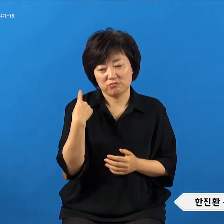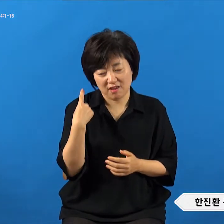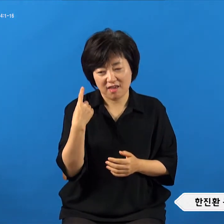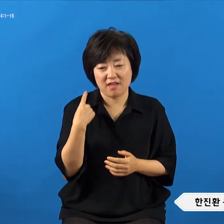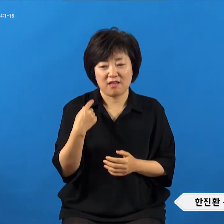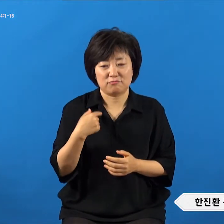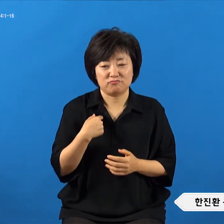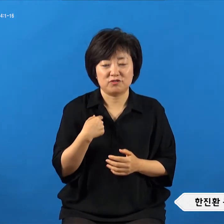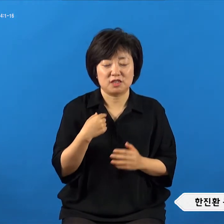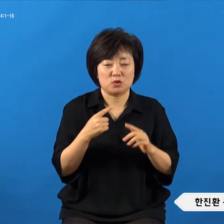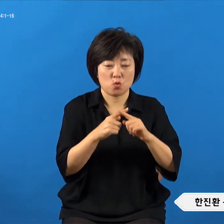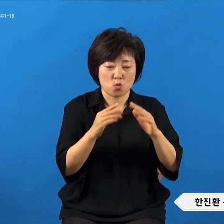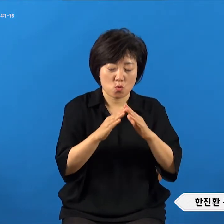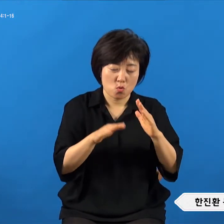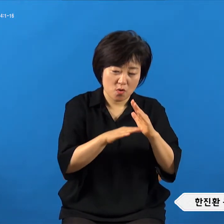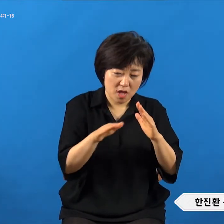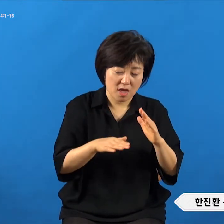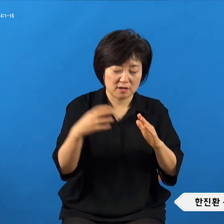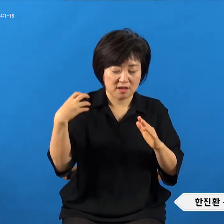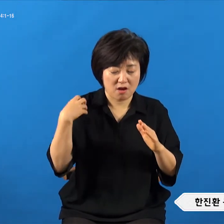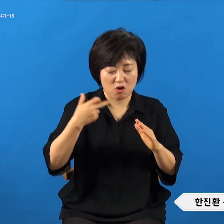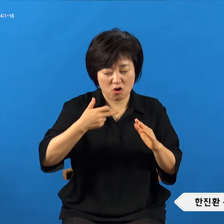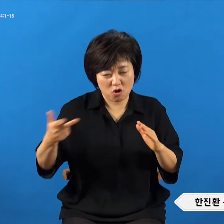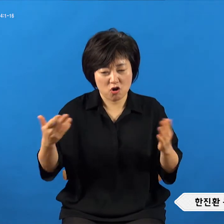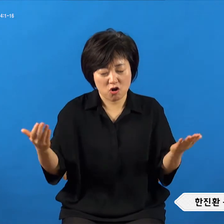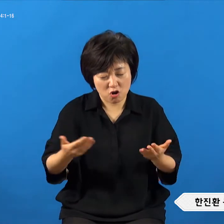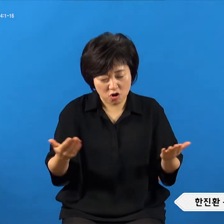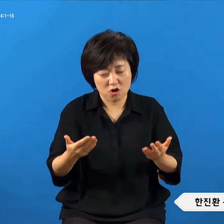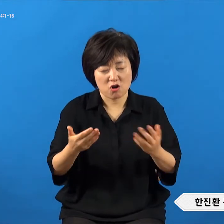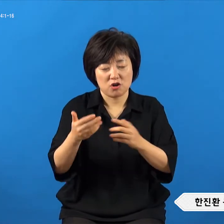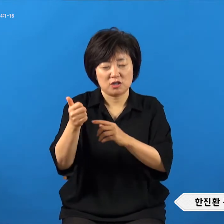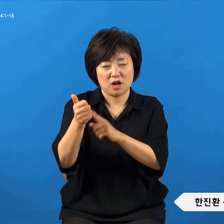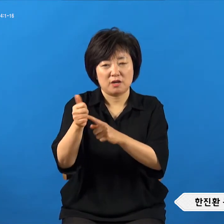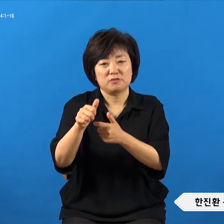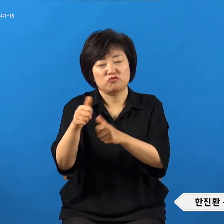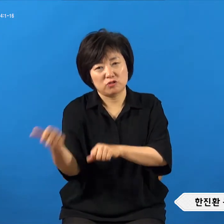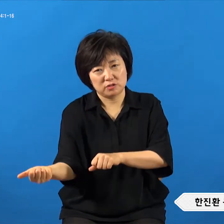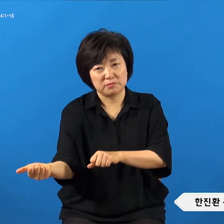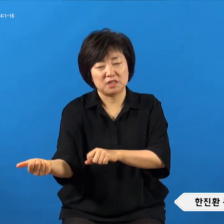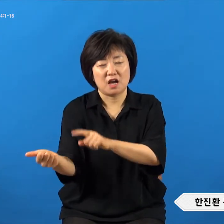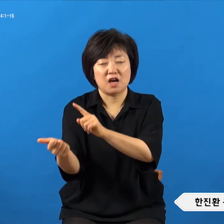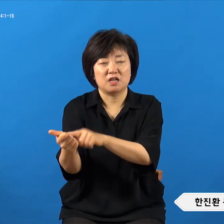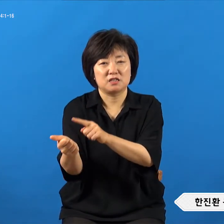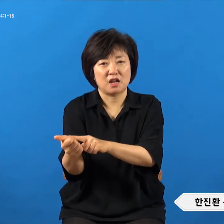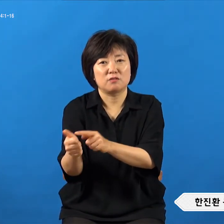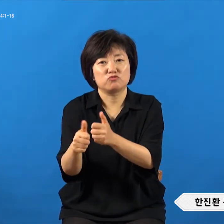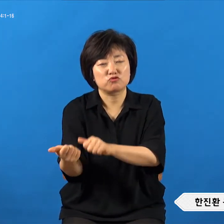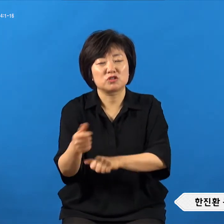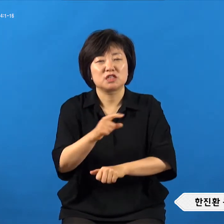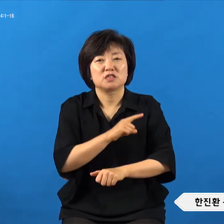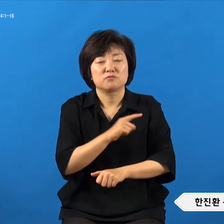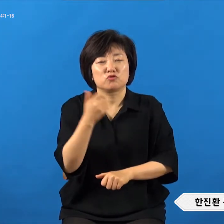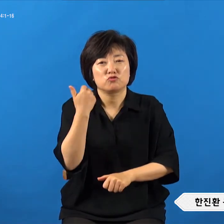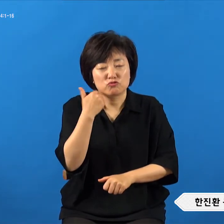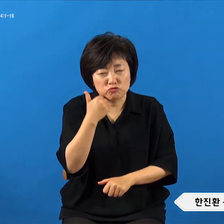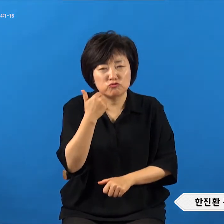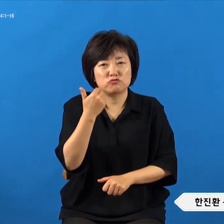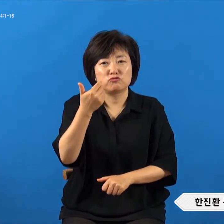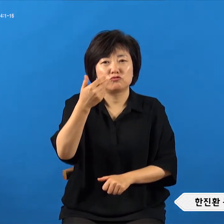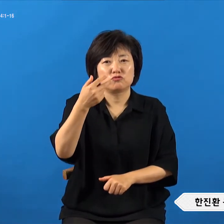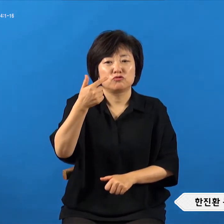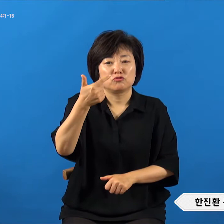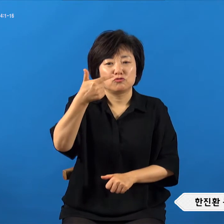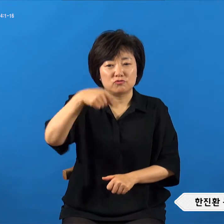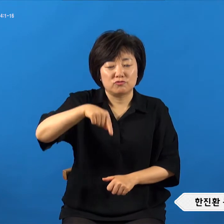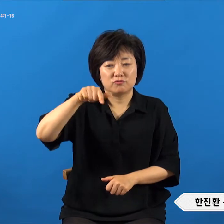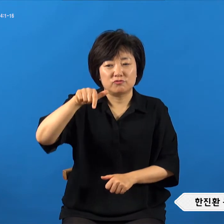역할을 담당하시던 분이 하나님의 부름을 받았습니다. 그분의 이름은 누군가 성도입니다. 교회에 힘든 일이